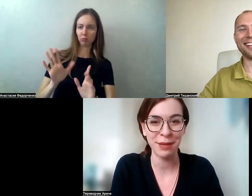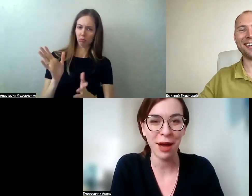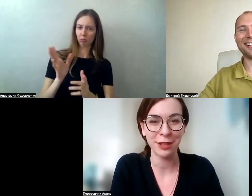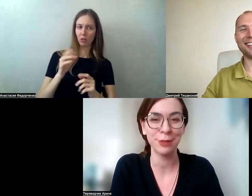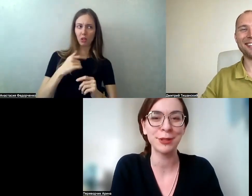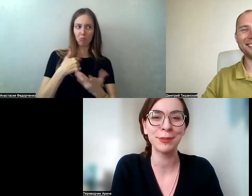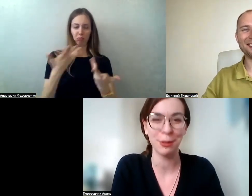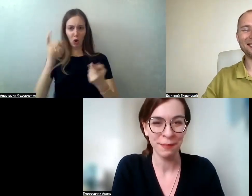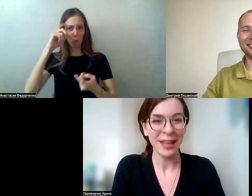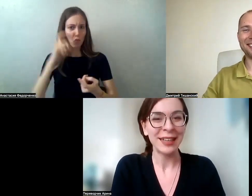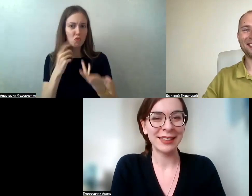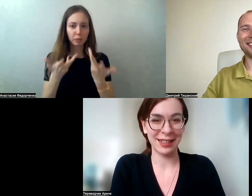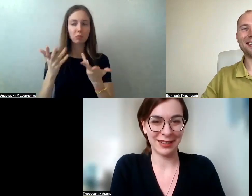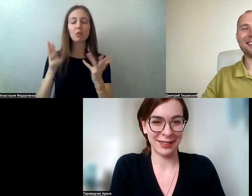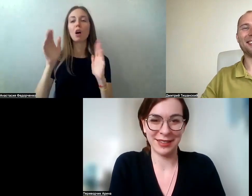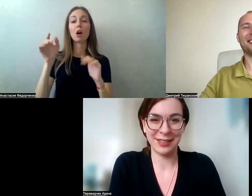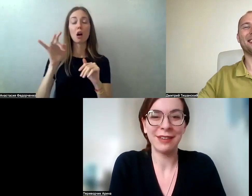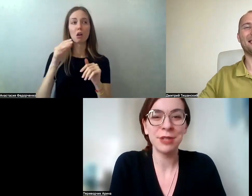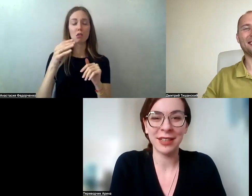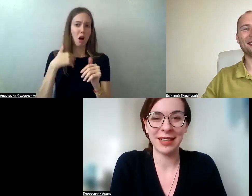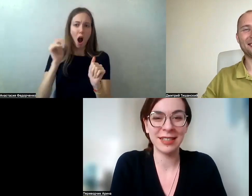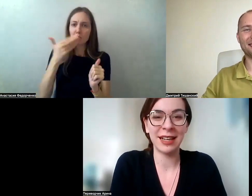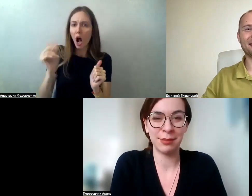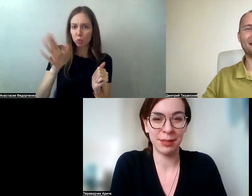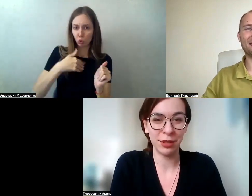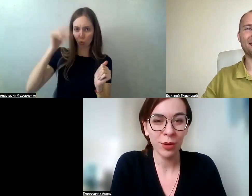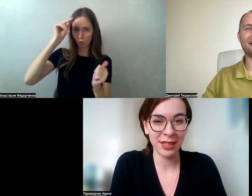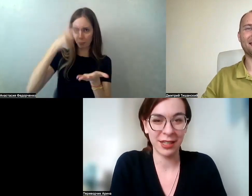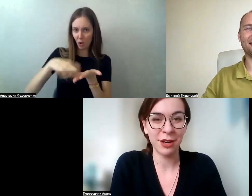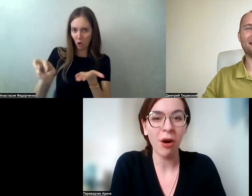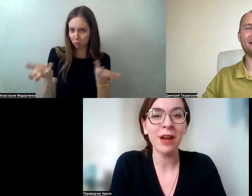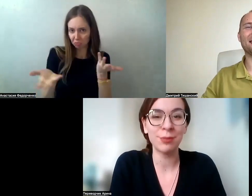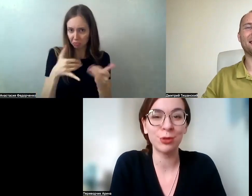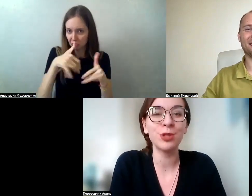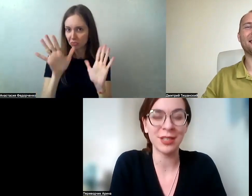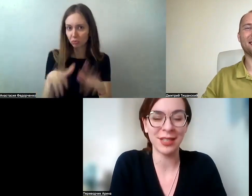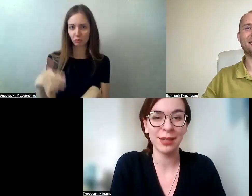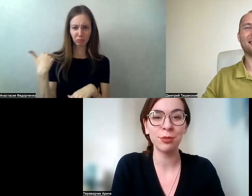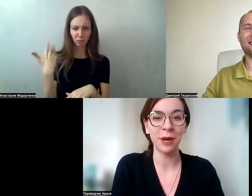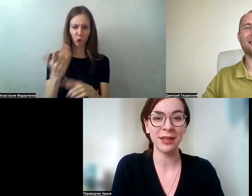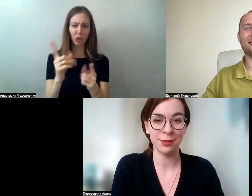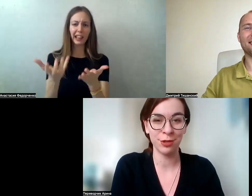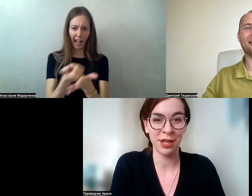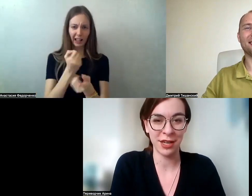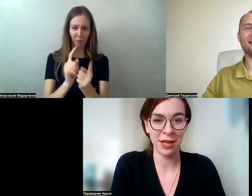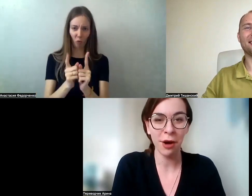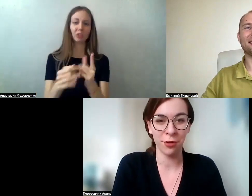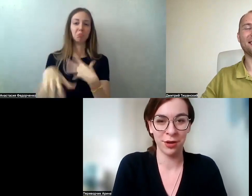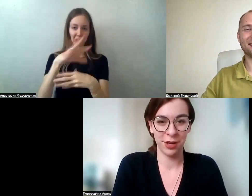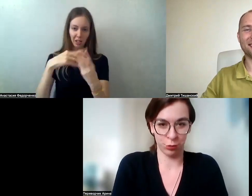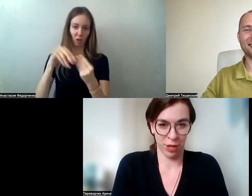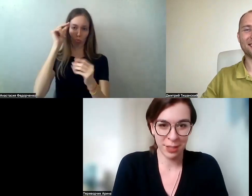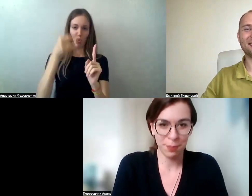ничего не понимаю, стоп. Так, я вообще тогда не знала об этой методике, говорю, а как я буду учиться, как я буду проходить обучение, я не